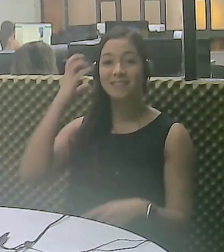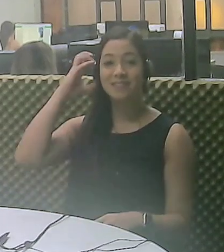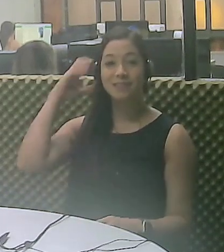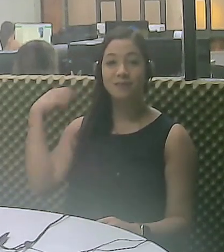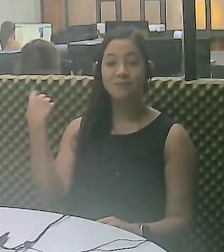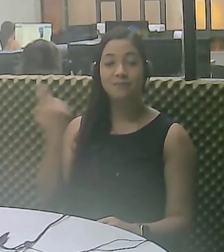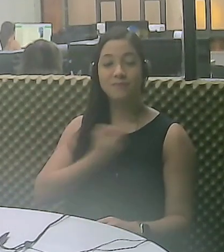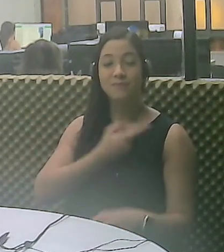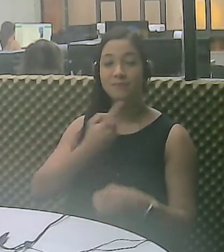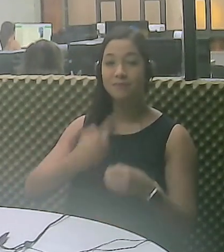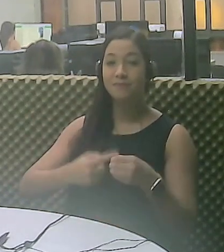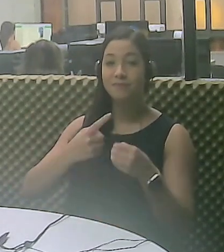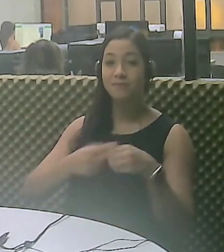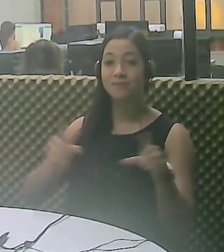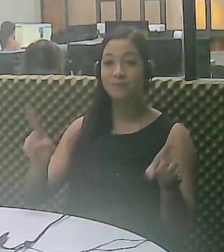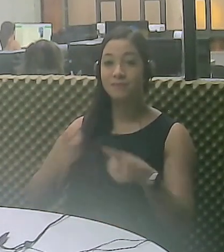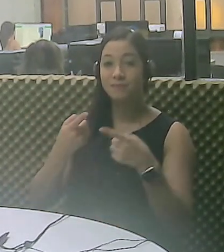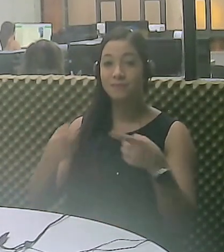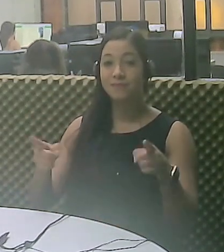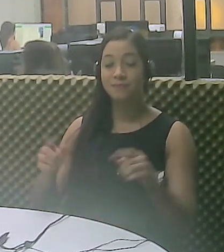Rádio Nossa Cidade.